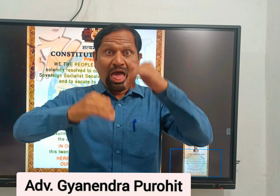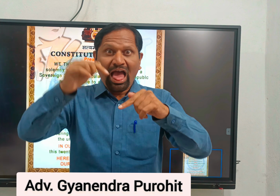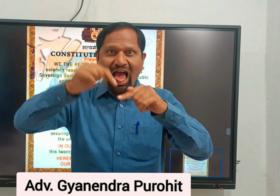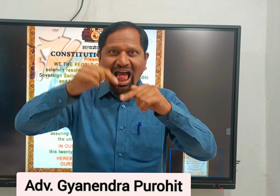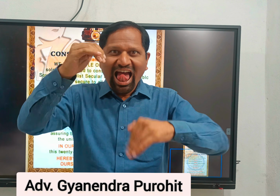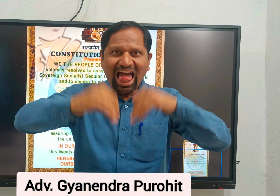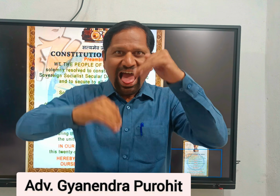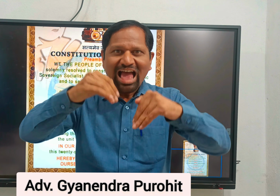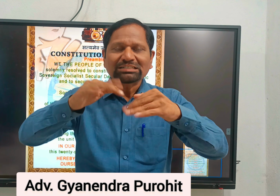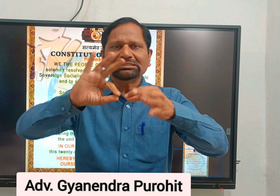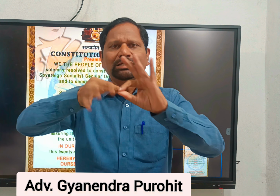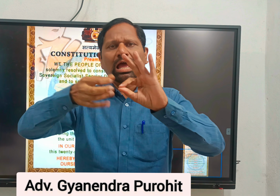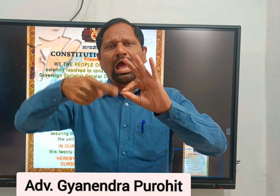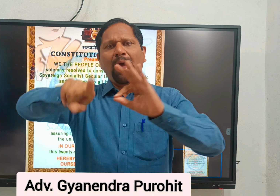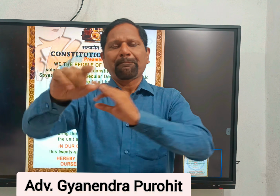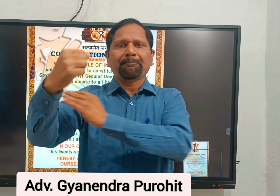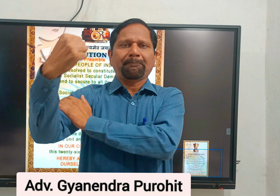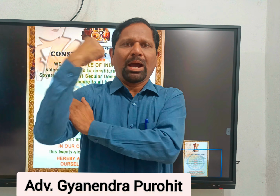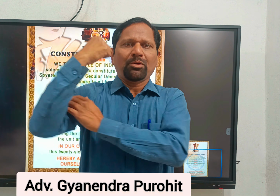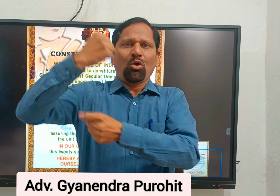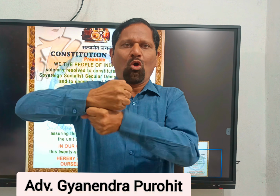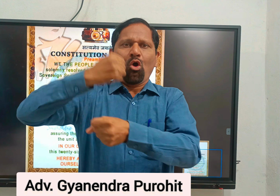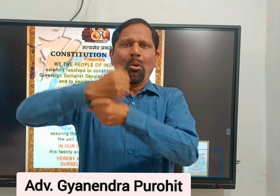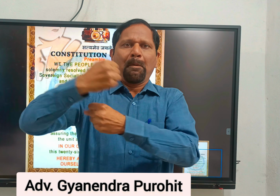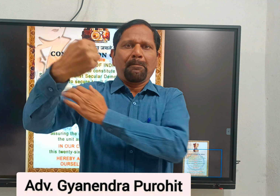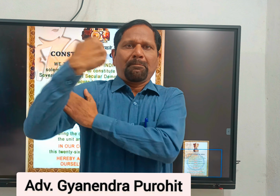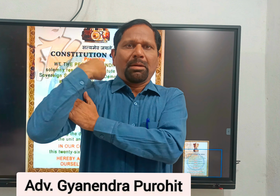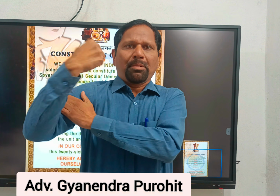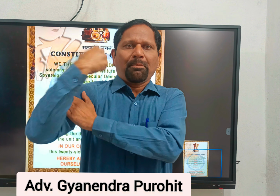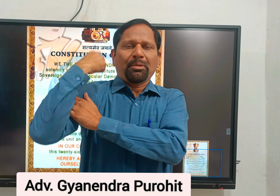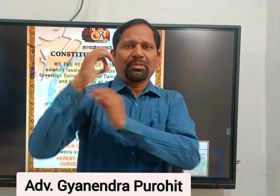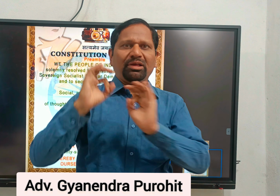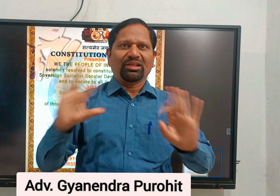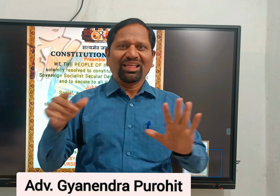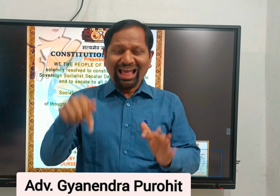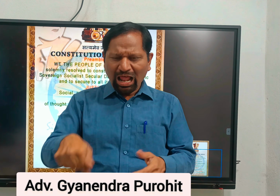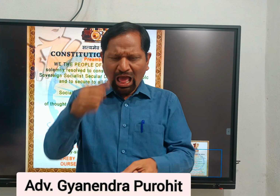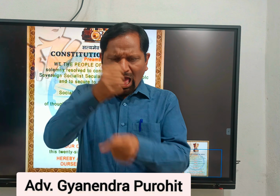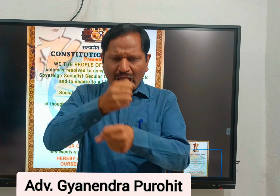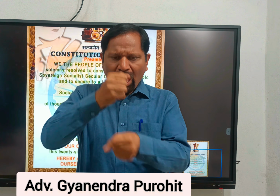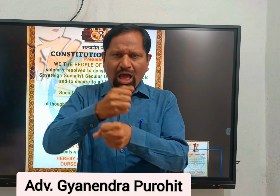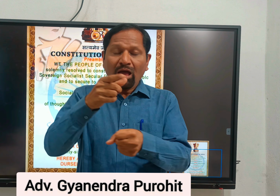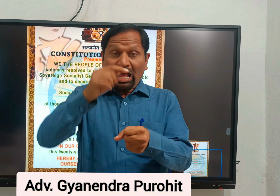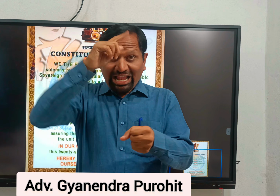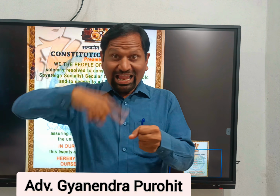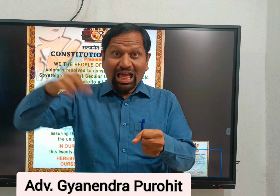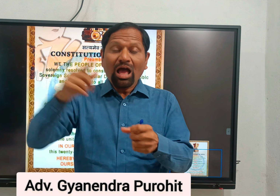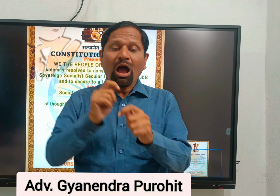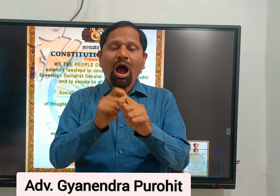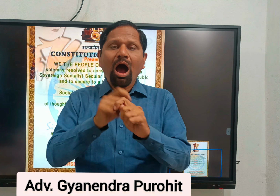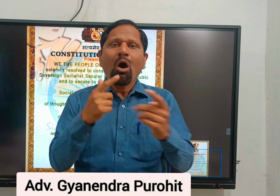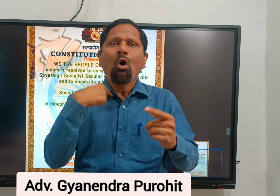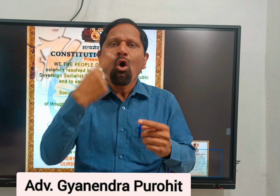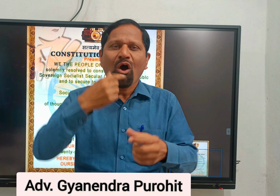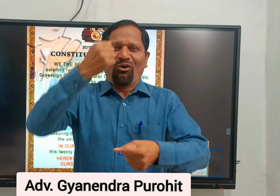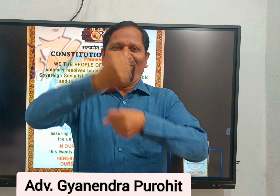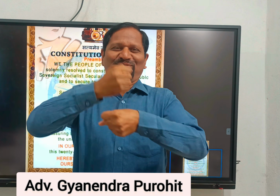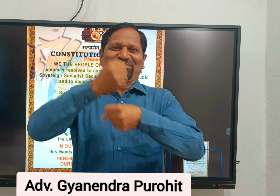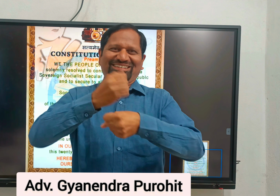संप्रभुता। संप्रभुता वास्तव में हमको एक ऐसा राज्य